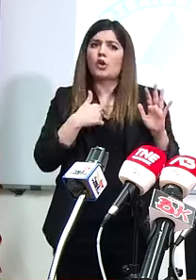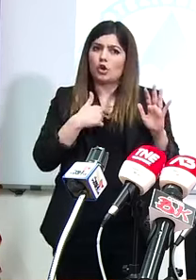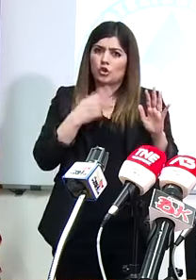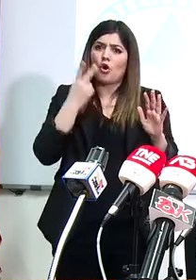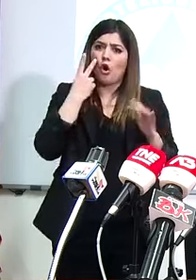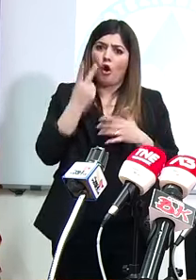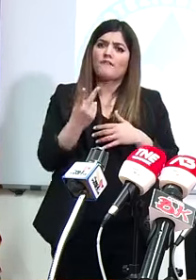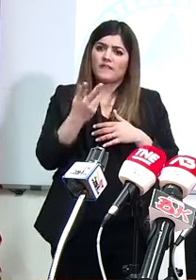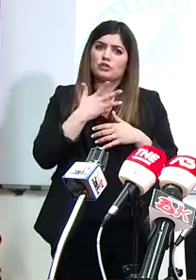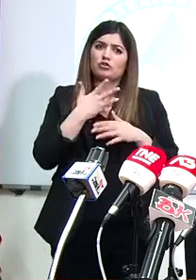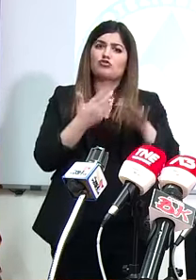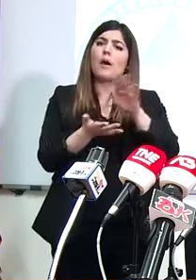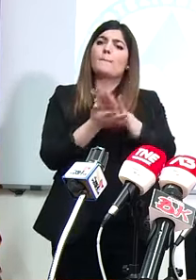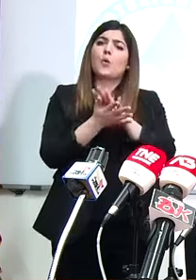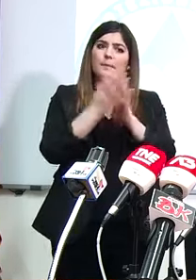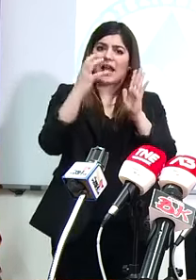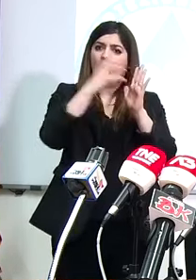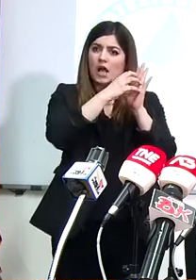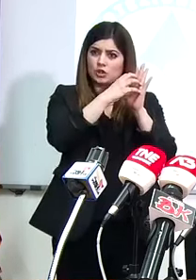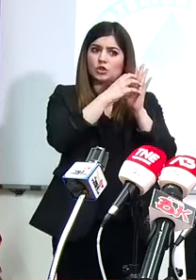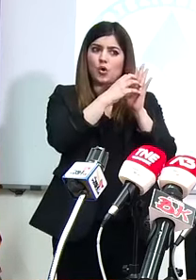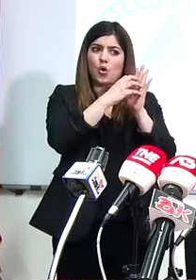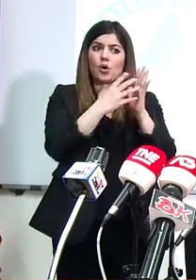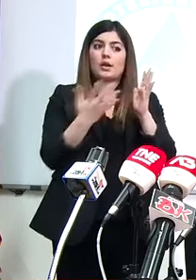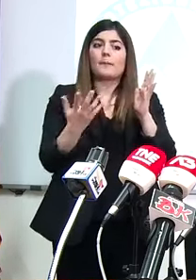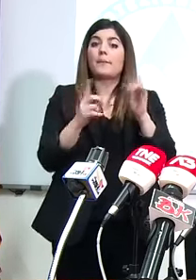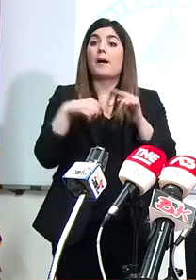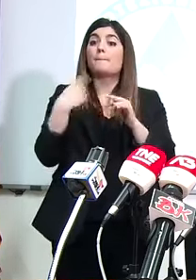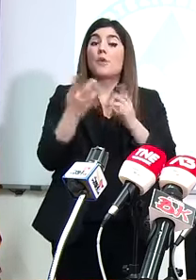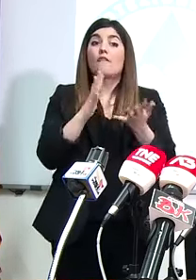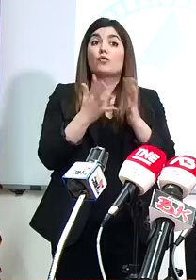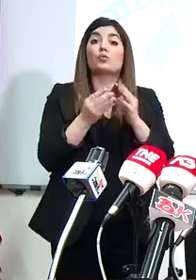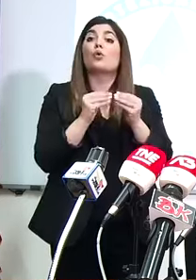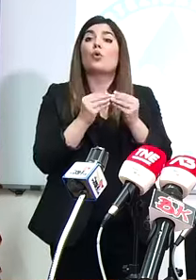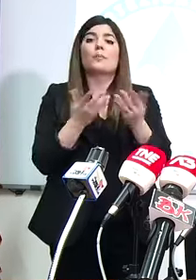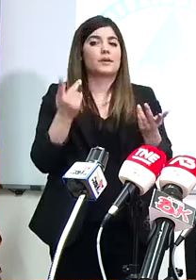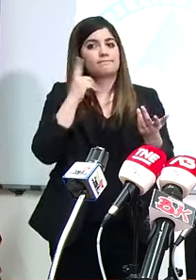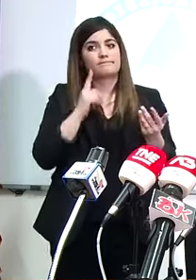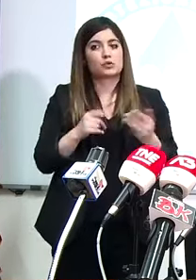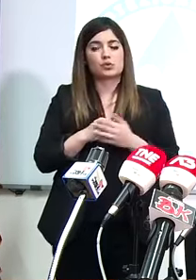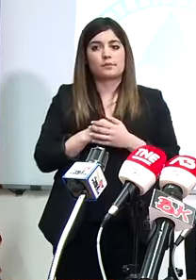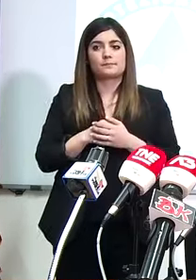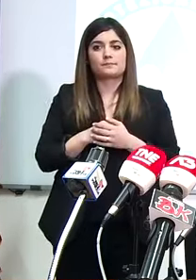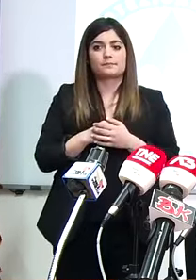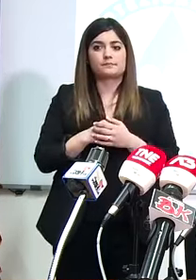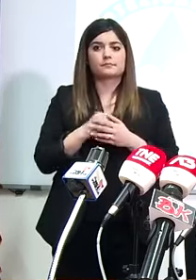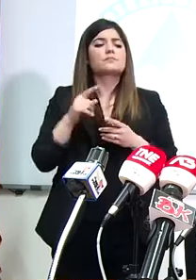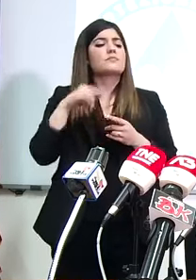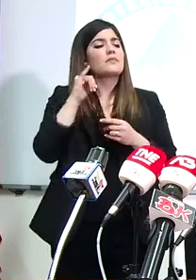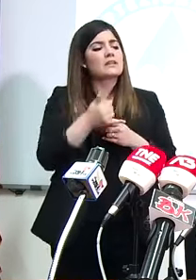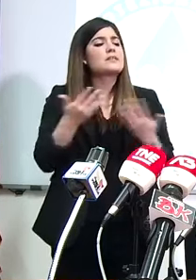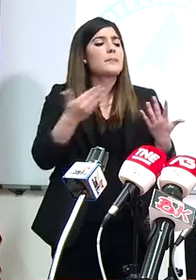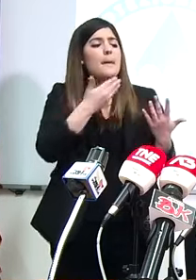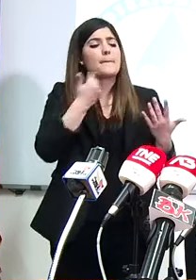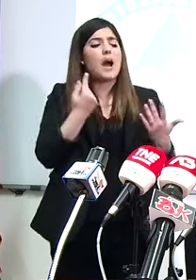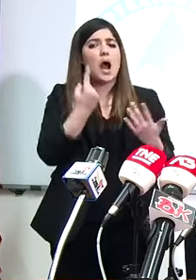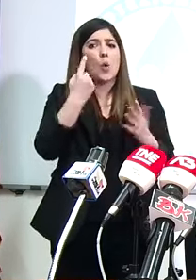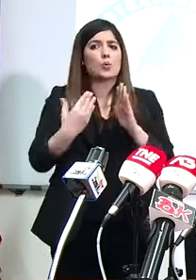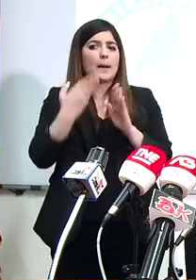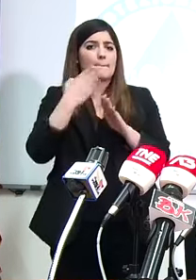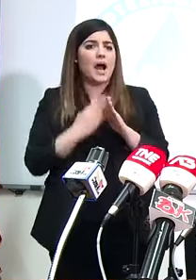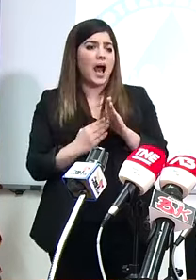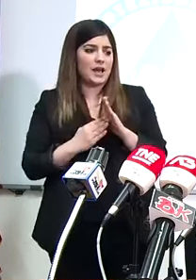ma non so poi l'evoluzione c'è stata sì e poi mancava un pezzo dello studio perché ovviamente stiano